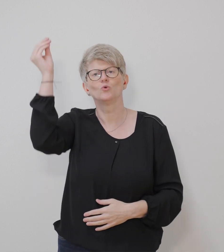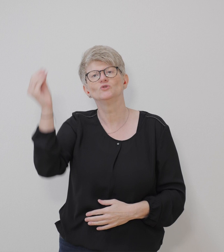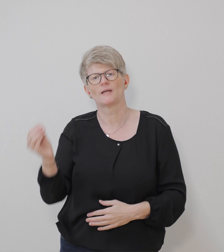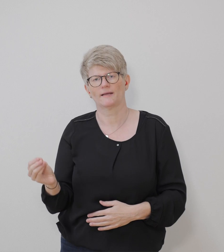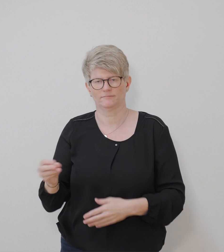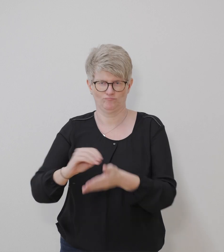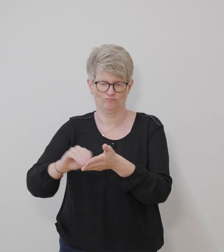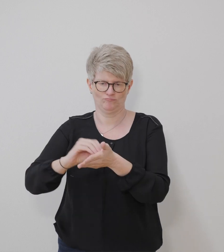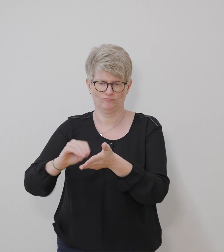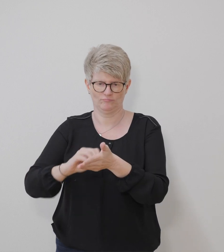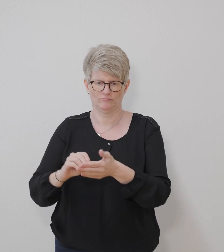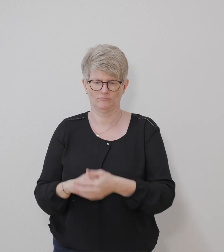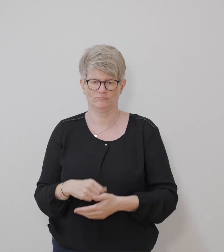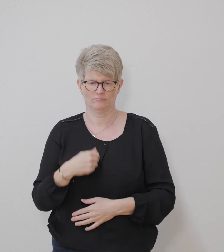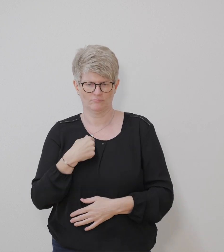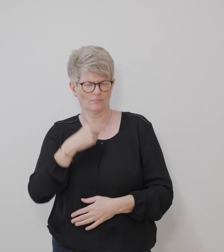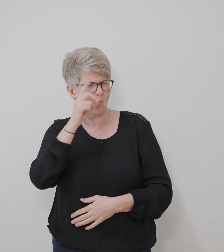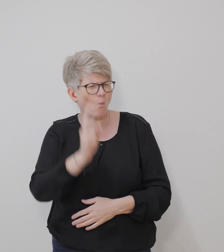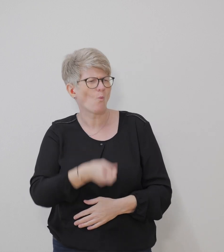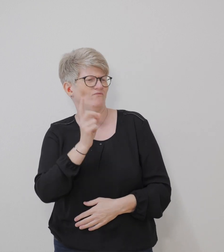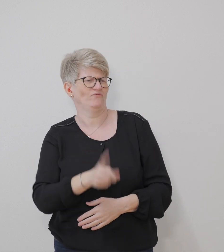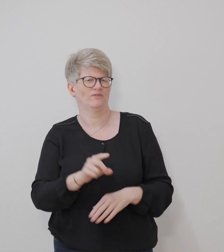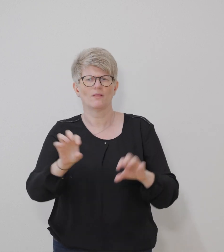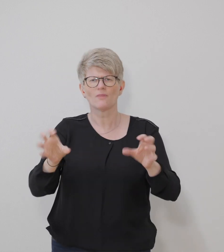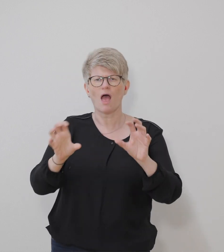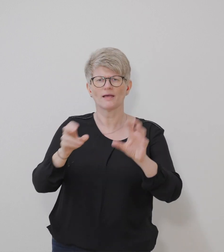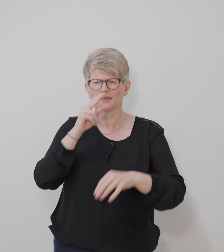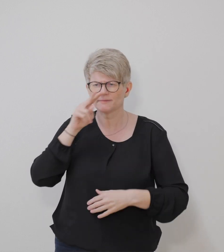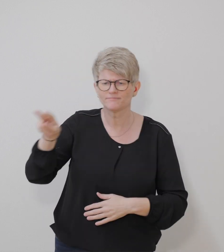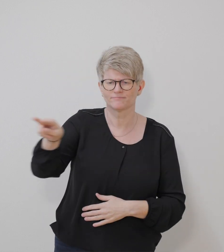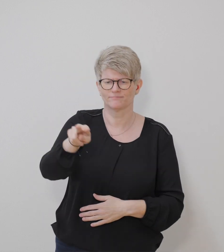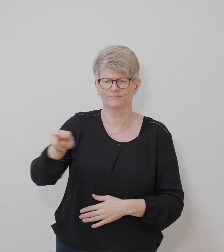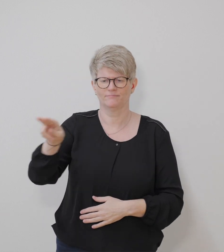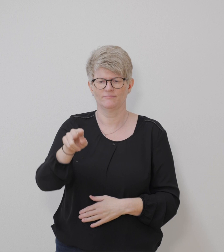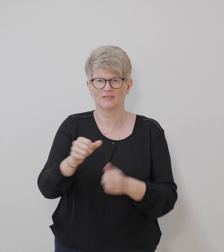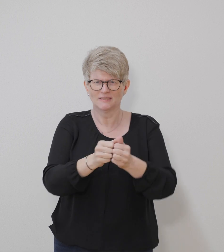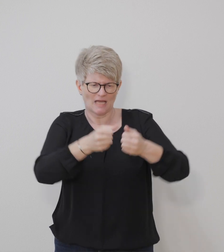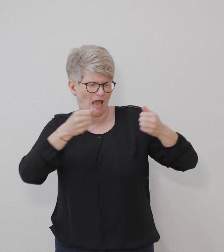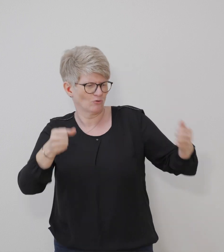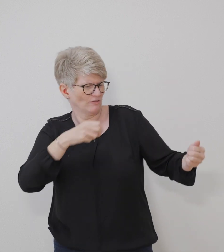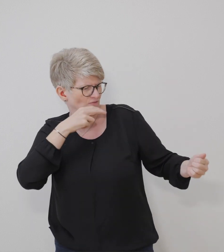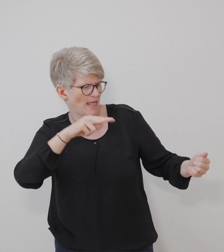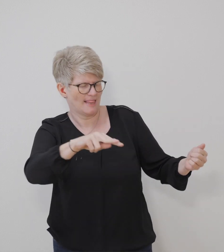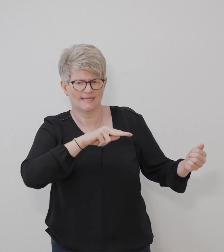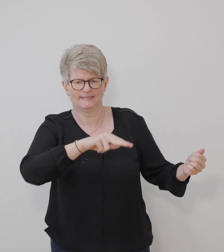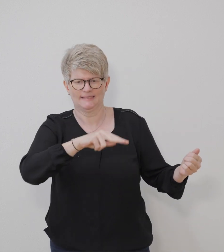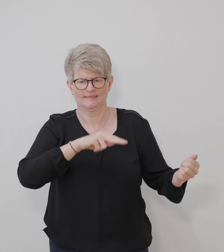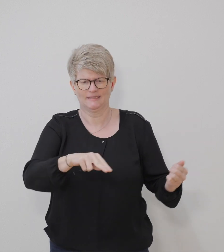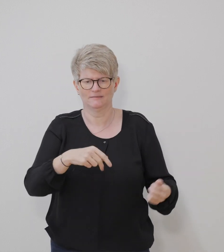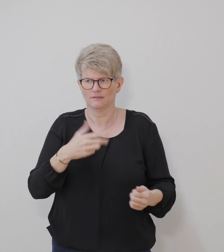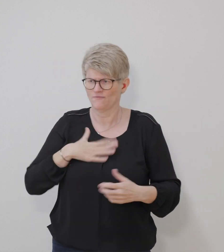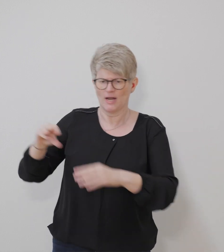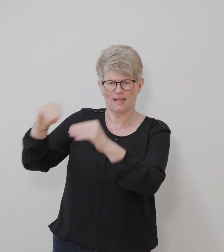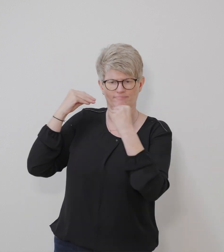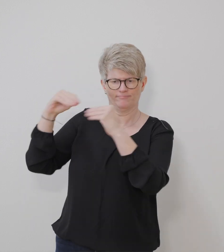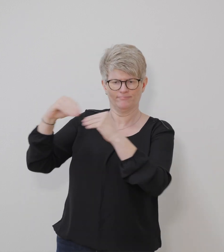In diesen Zeiten schaue ich oft Nachrichten, lese viel Zeitung. Ich will auf dem Laufenden sein, will